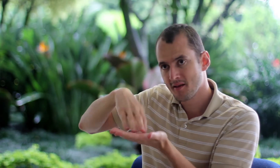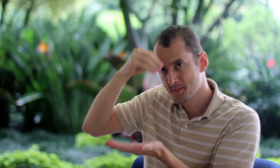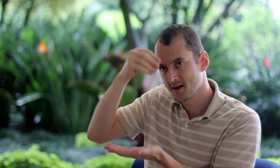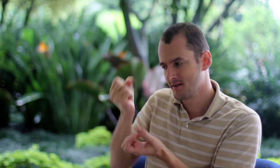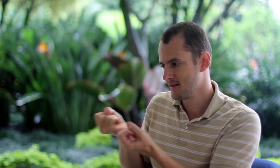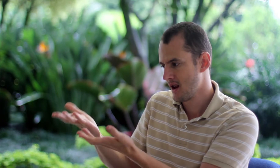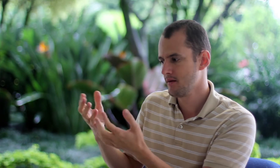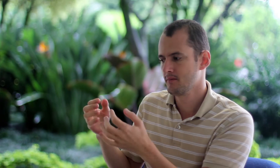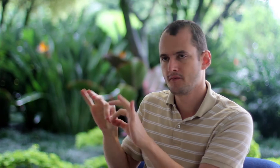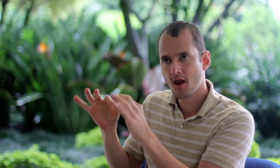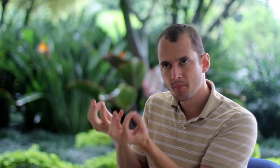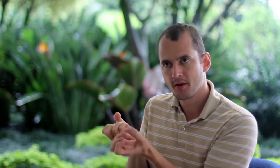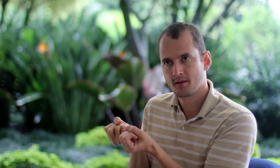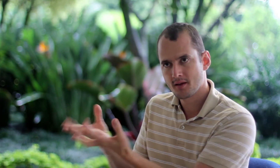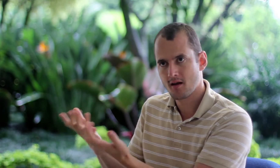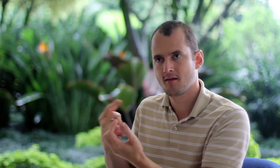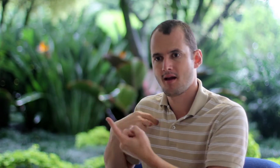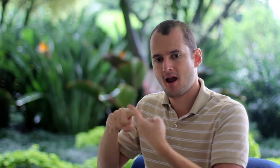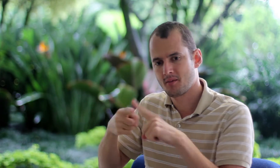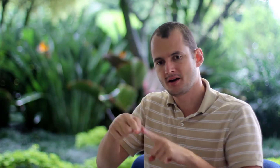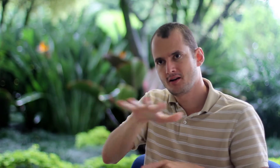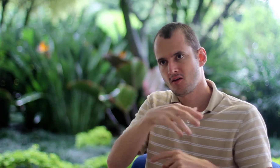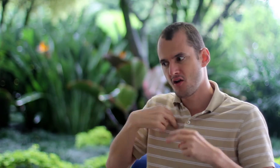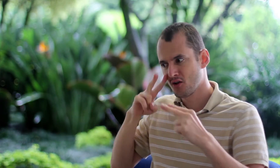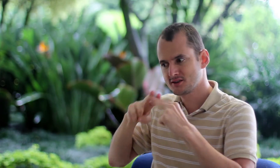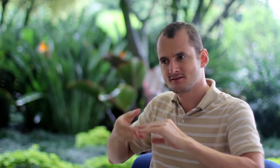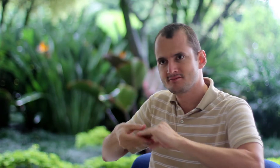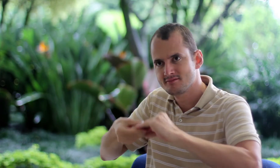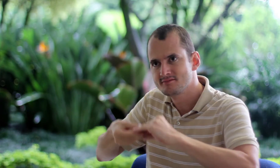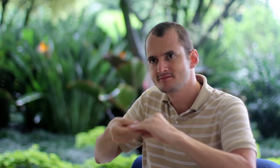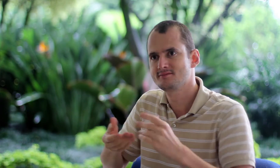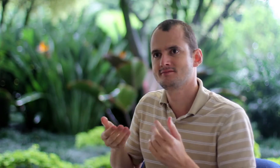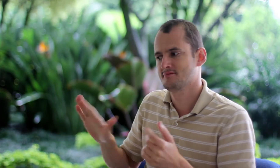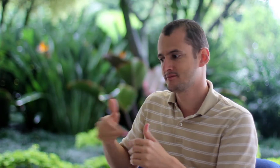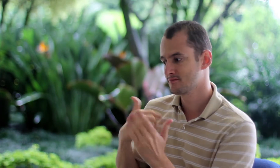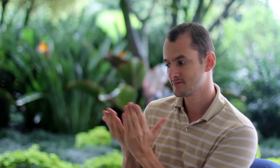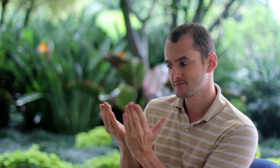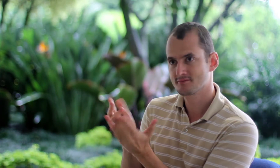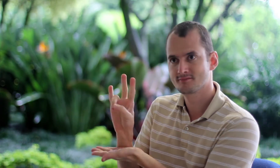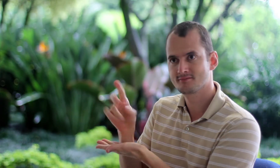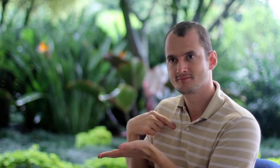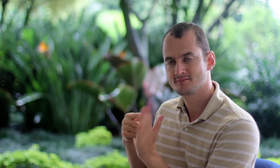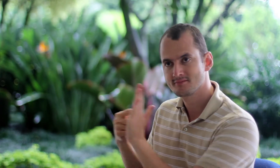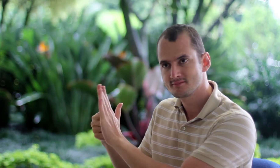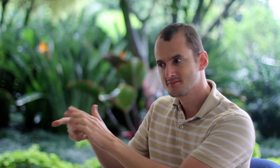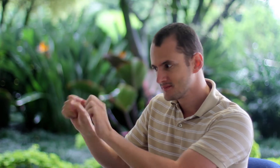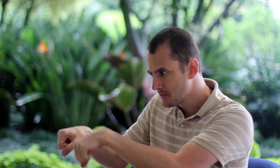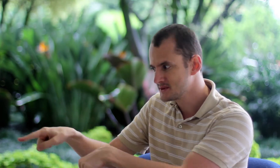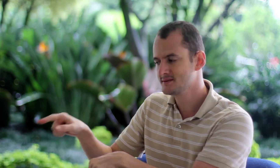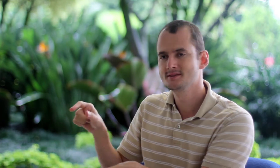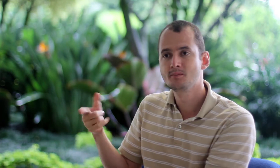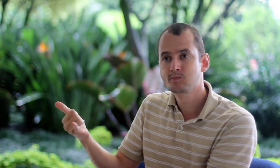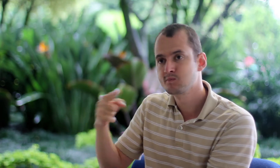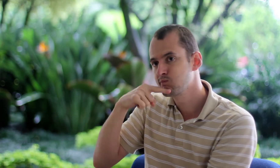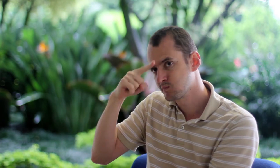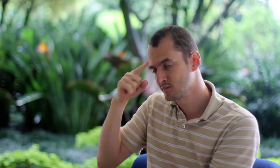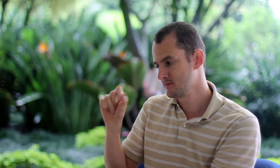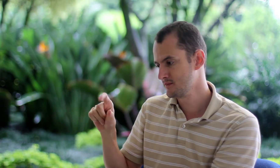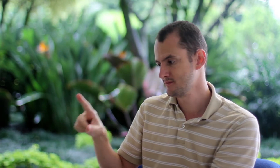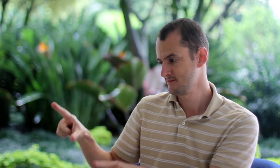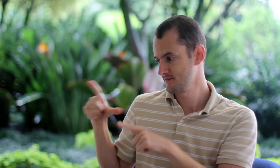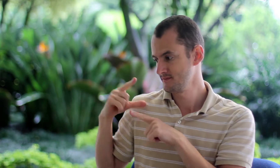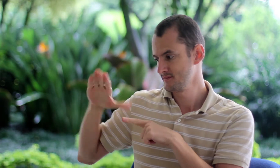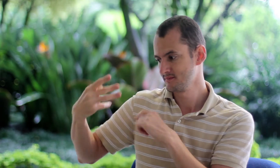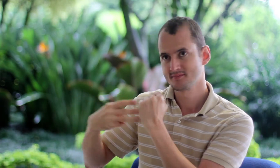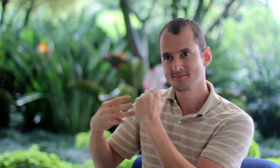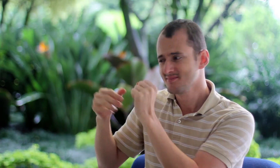te explicaba y te daba esas enseñanzas. Poder conocernos, compartir. Y ahorita también ya terminamos